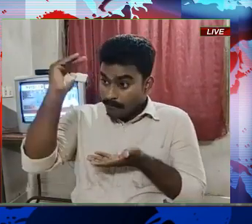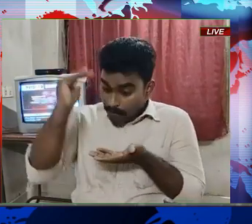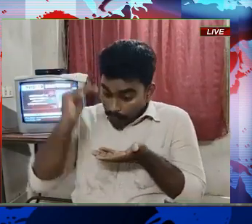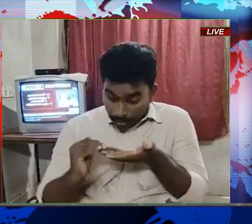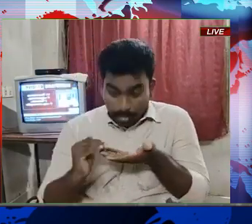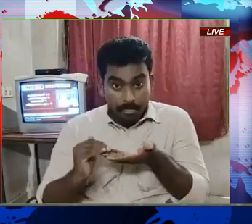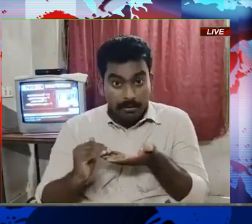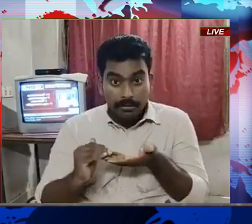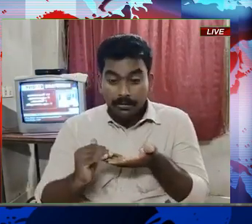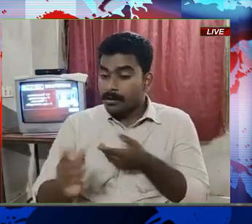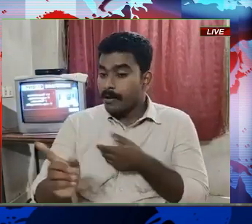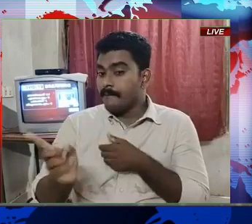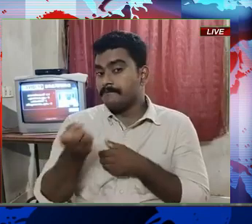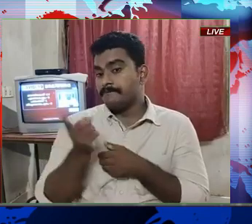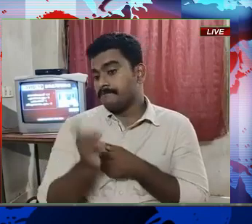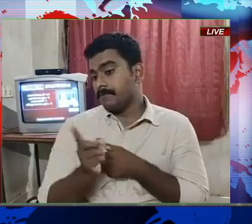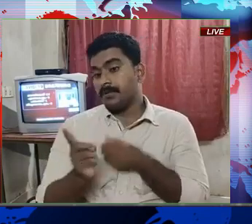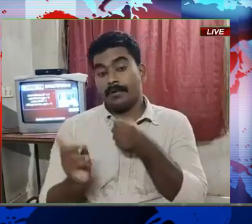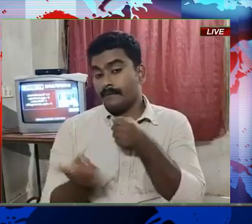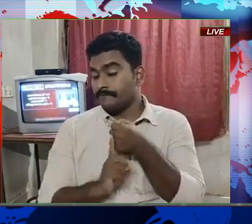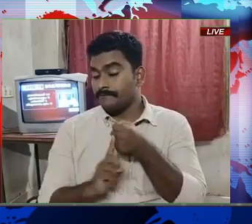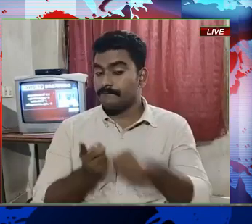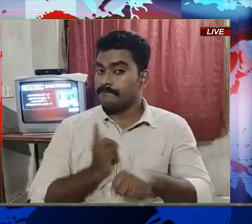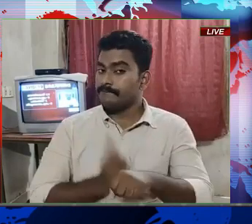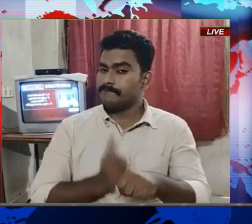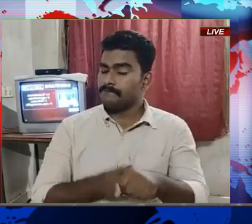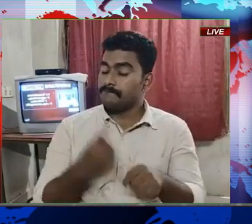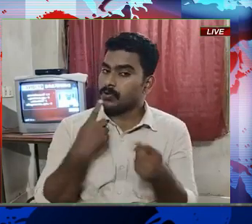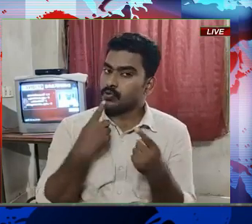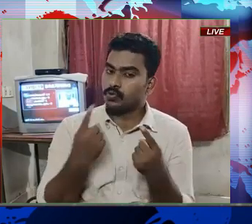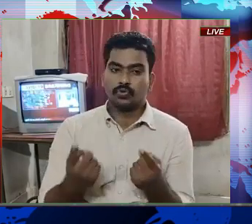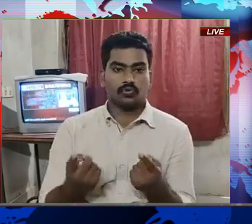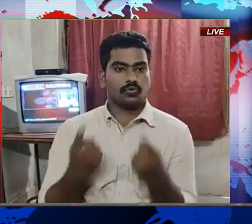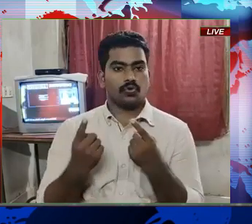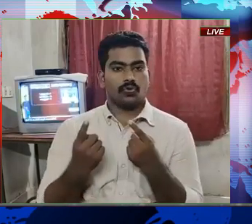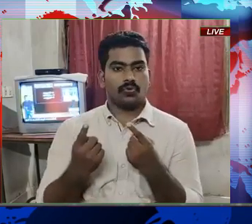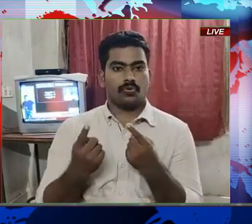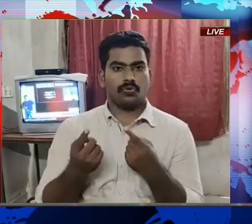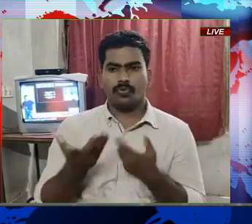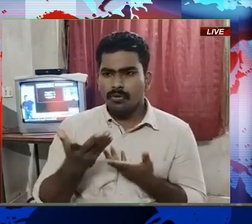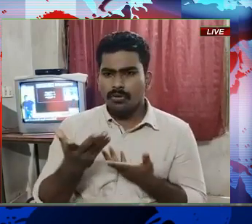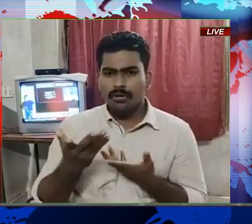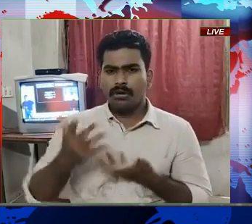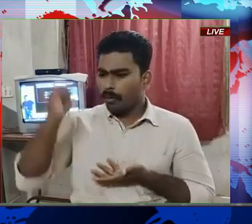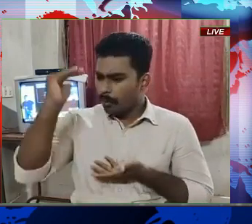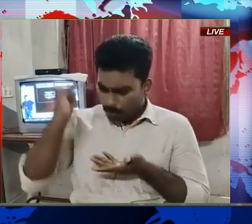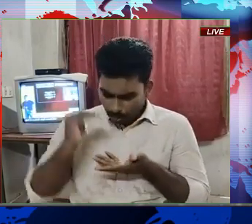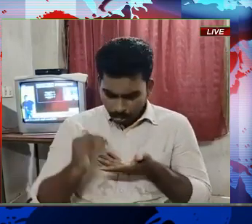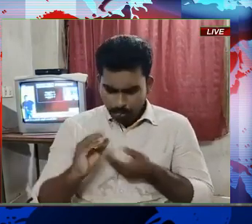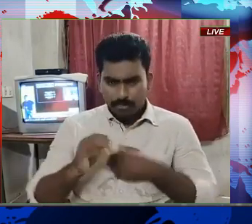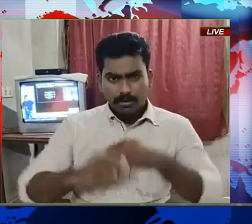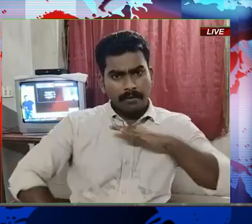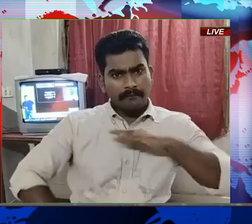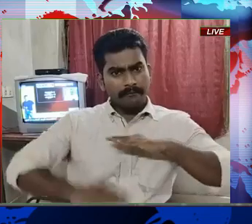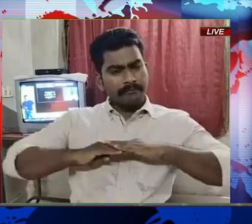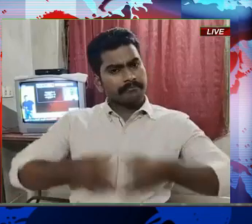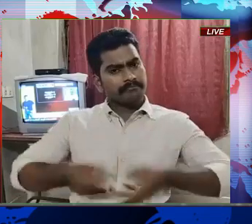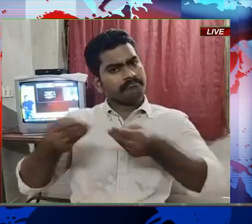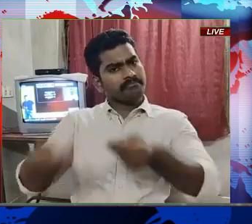മിക്ക സ്ഥലങ്ങളിലും വരുന്ന ആളുകൾക്ക് ഇരിക്കാൻ കസേരയും കുടിക്കാൻ